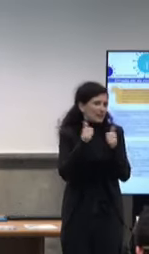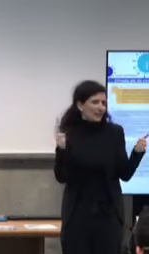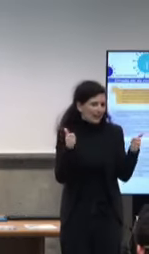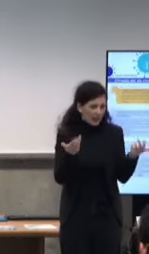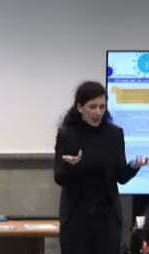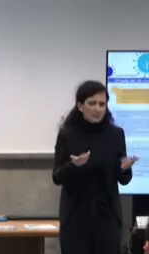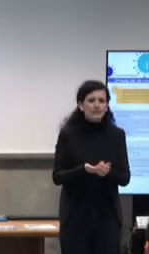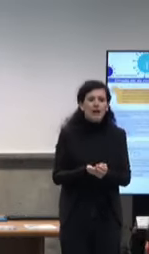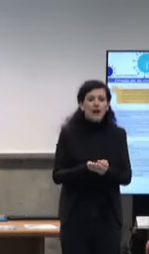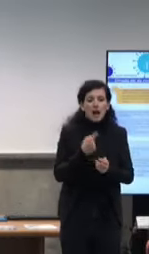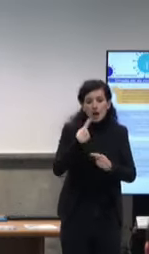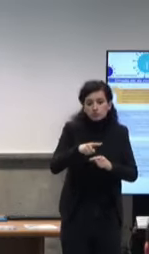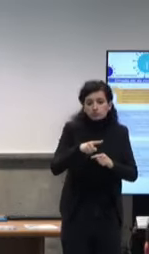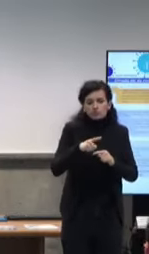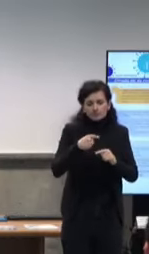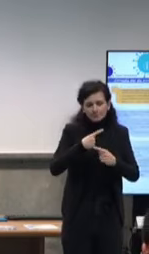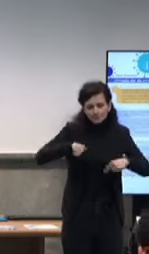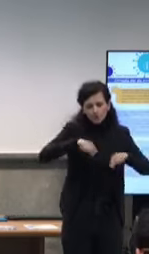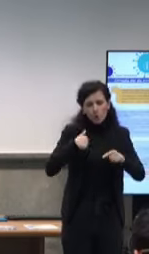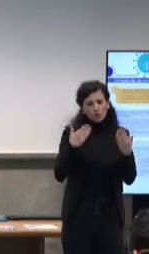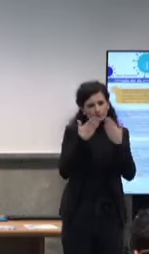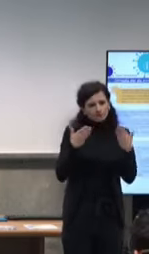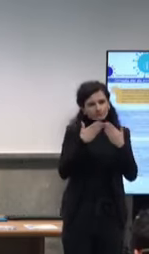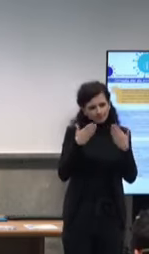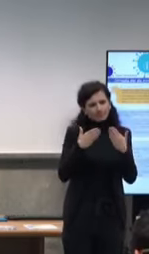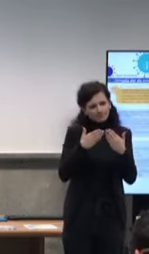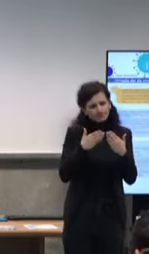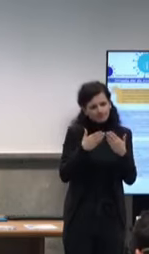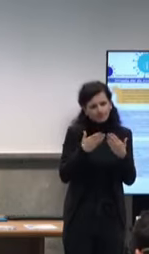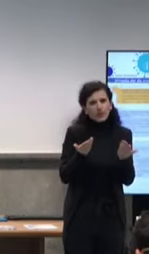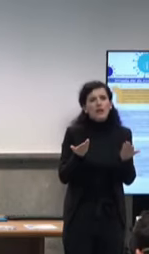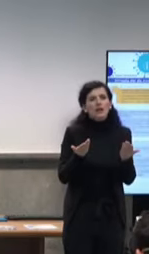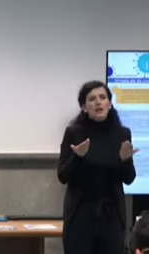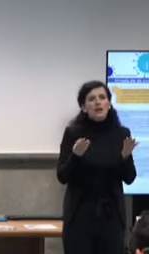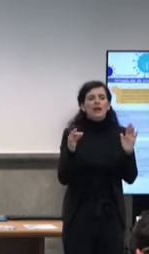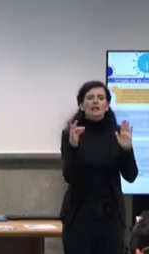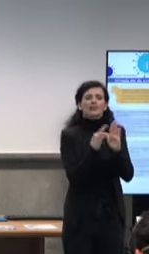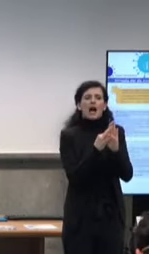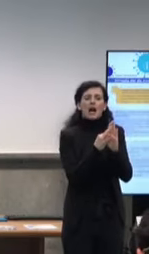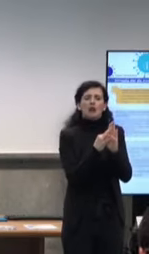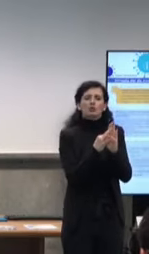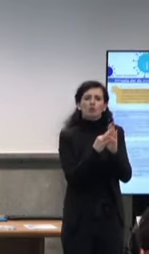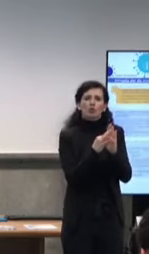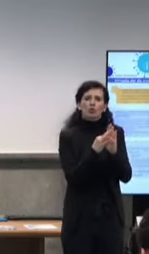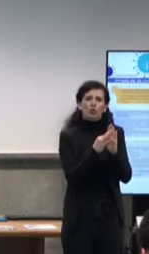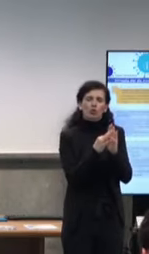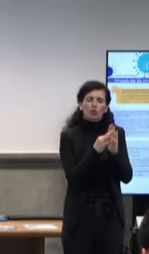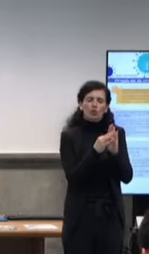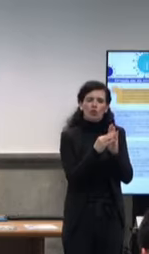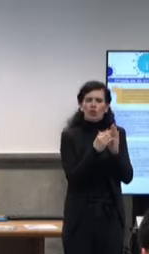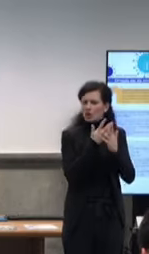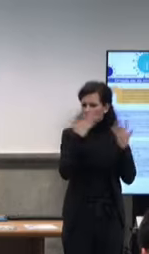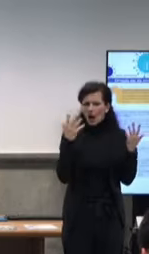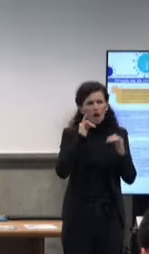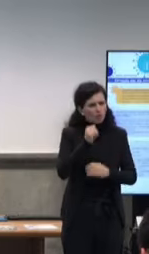che ad un'esperienza di ognuno presenti e che probabilmente giustificano ma il dato più grande è che mentre in alcuni comuni del nord